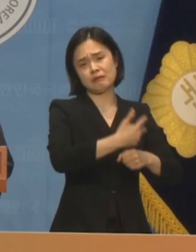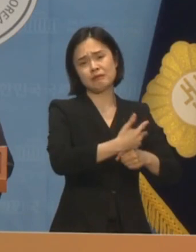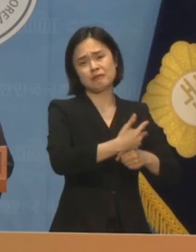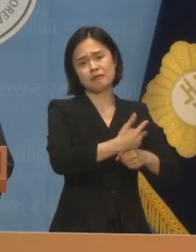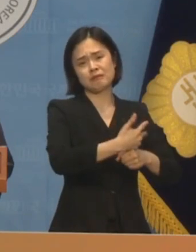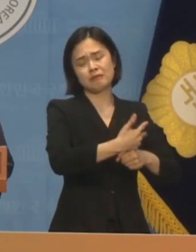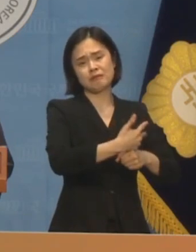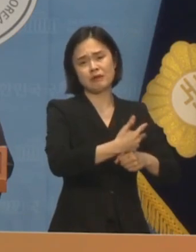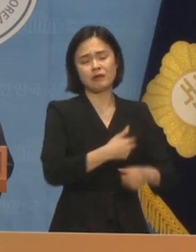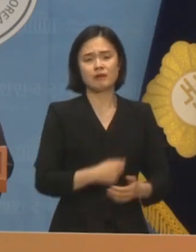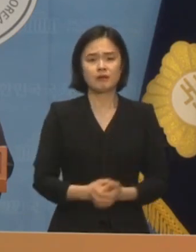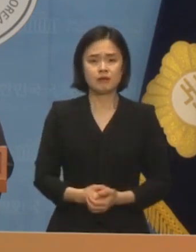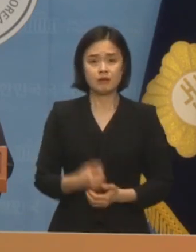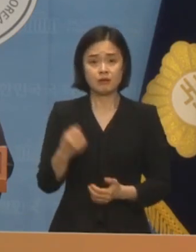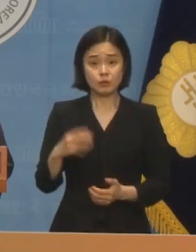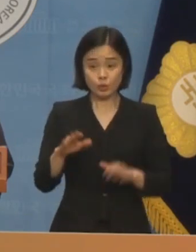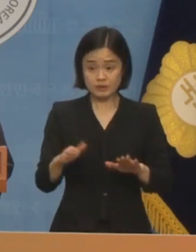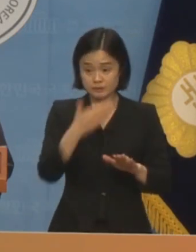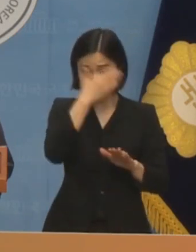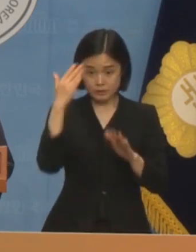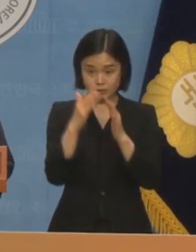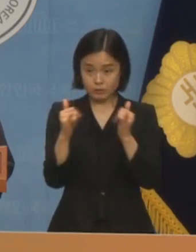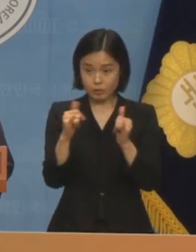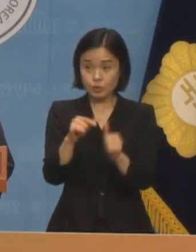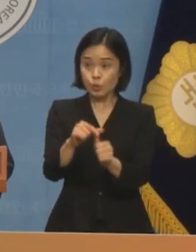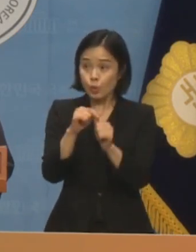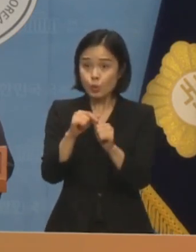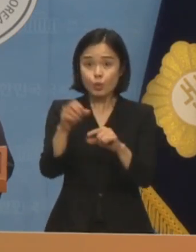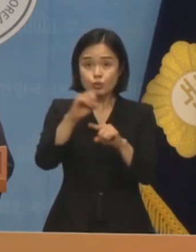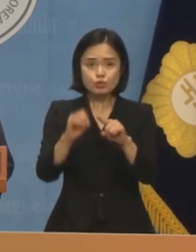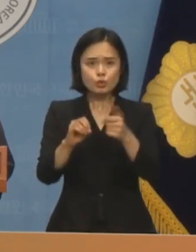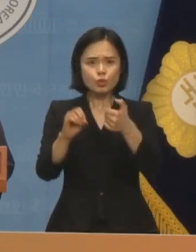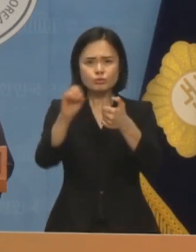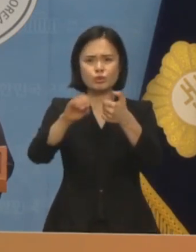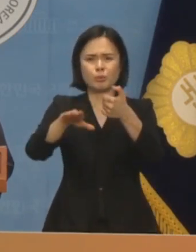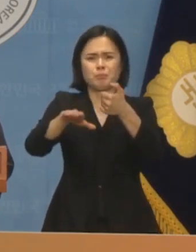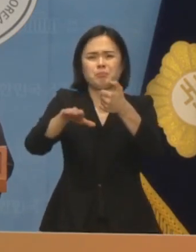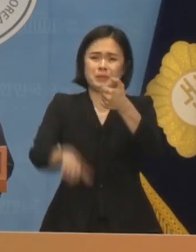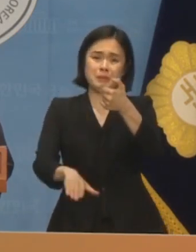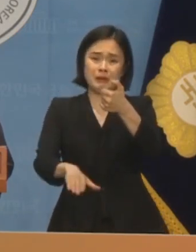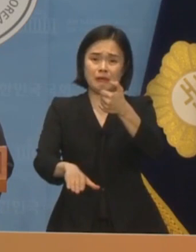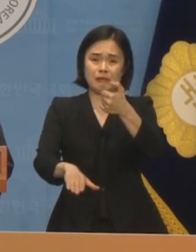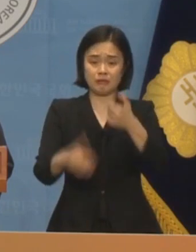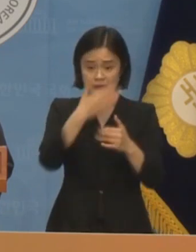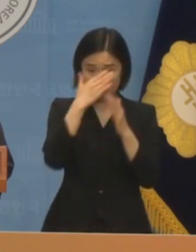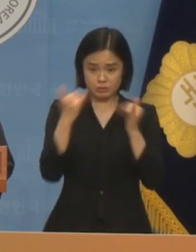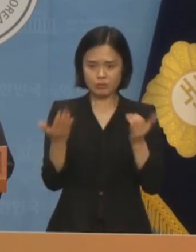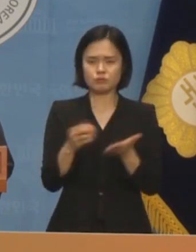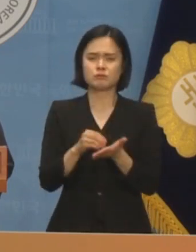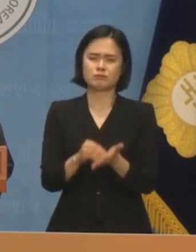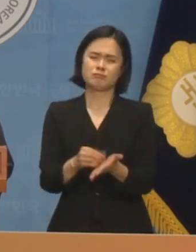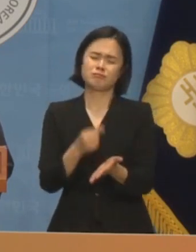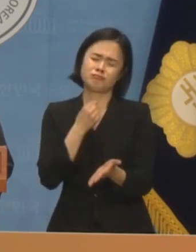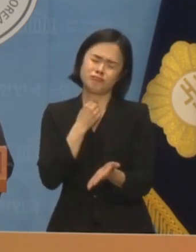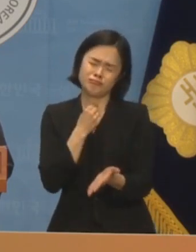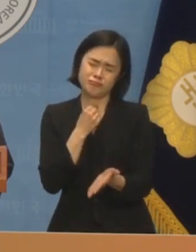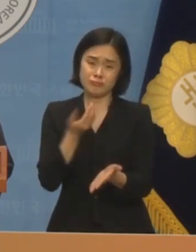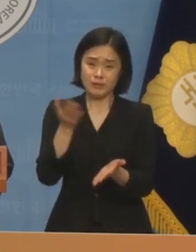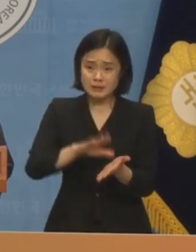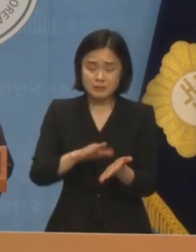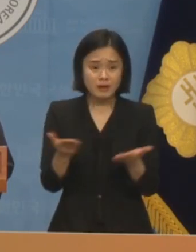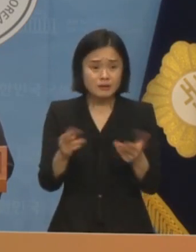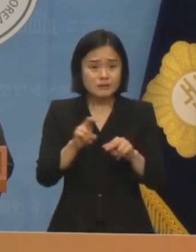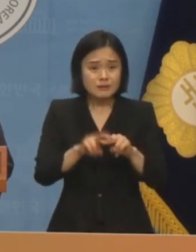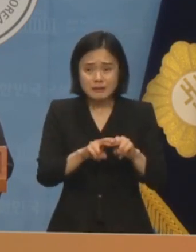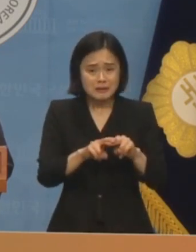고용률이 50%도 채 되지 않는 사회, 취업하고 싶지만 원하는 일자리를 찾지 못해 결국 강제로 쉬는